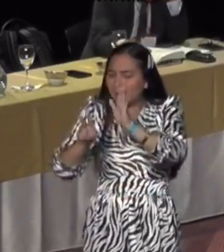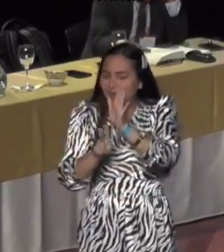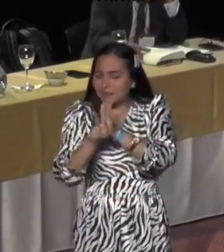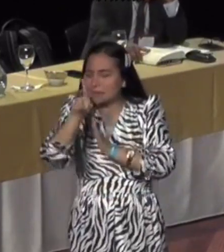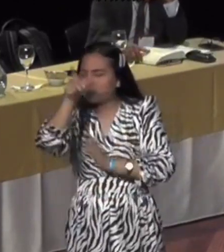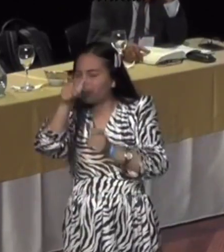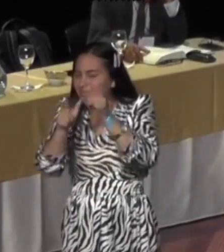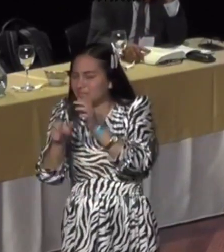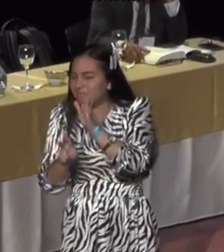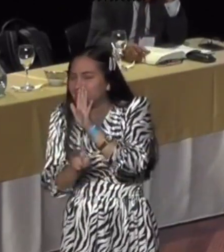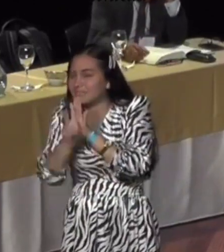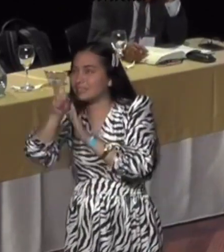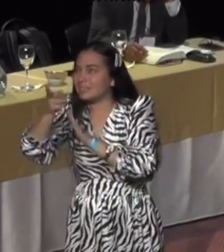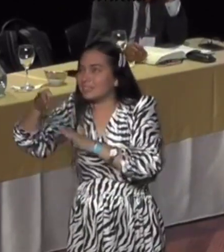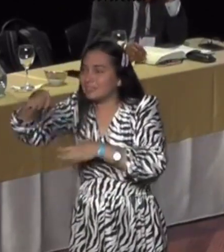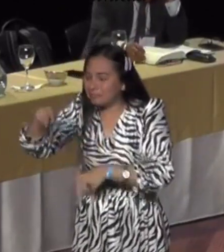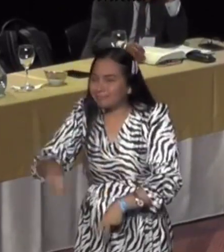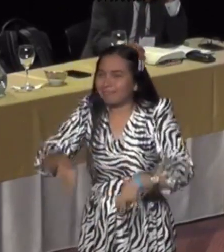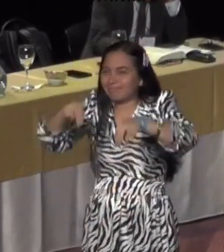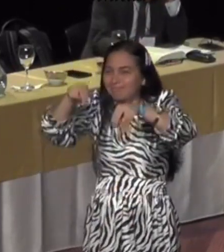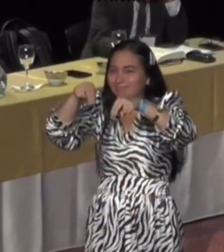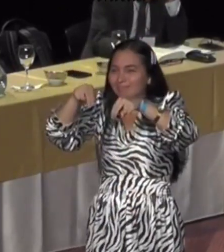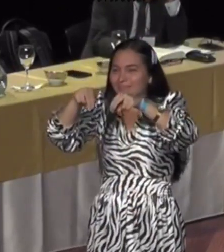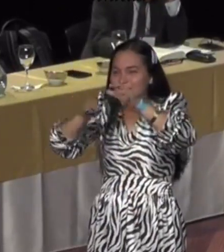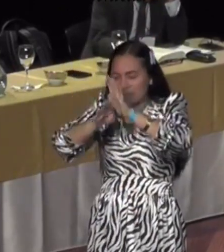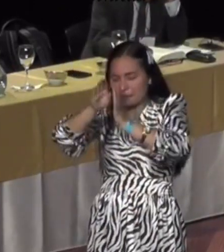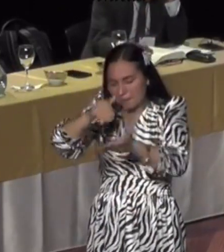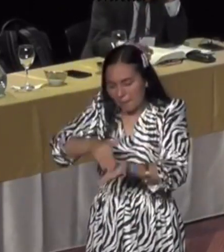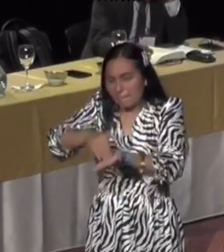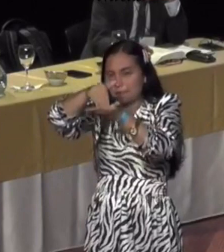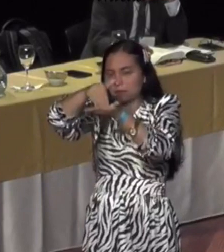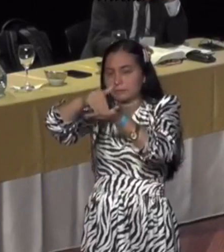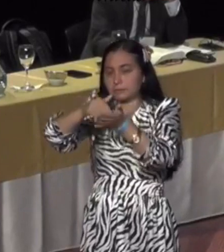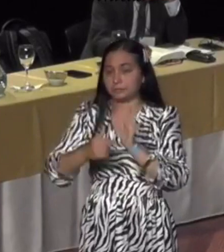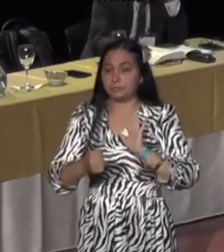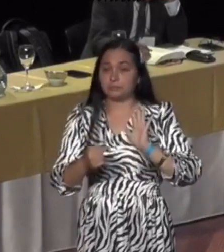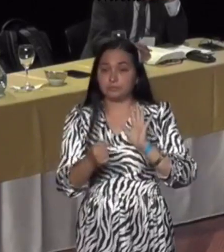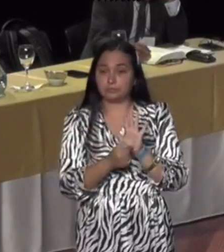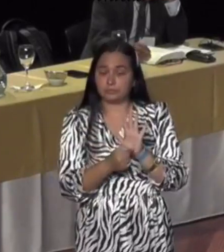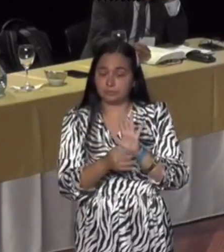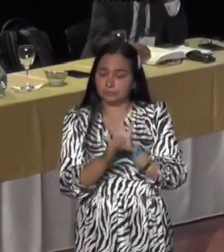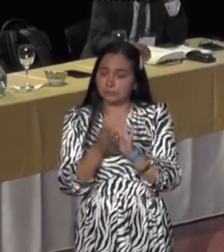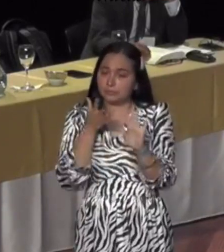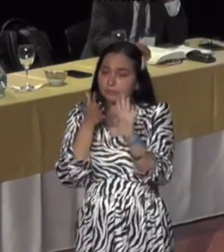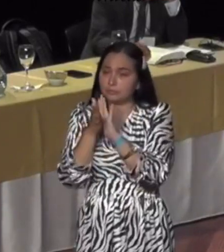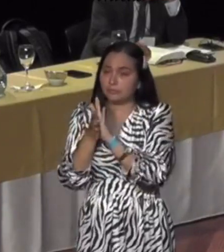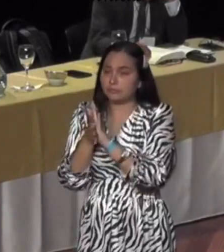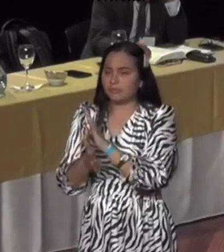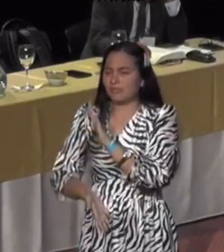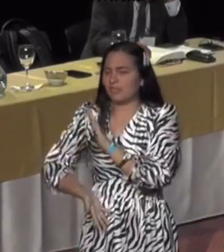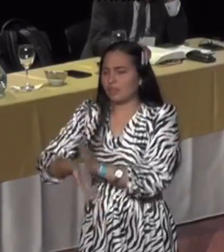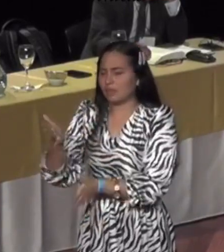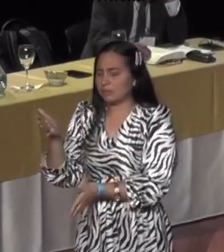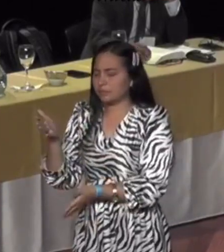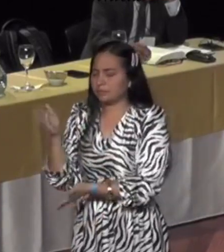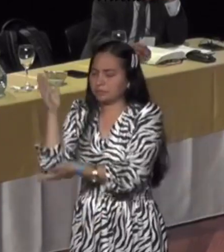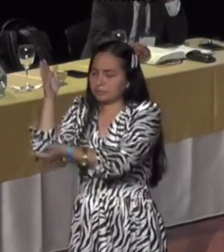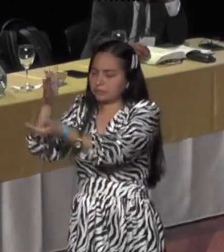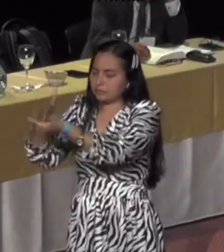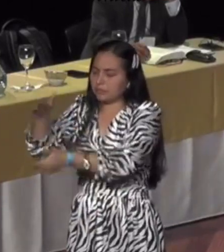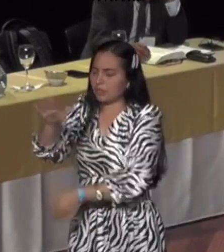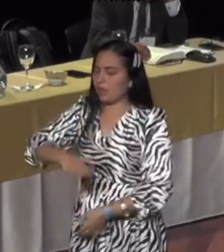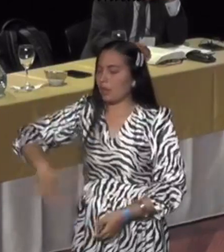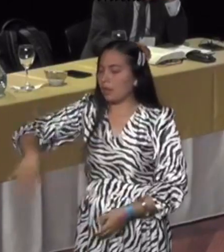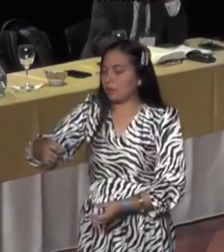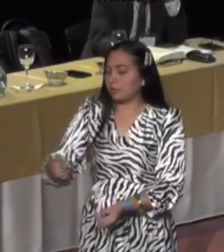alto. Amén. Yo fui a predicar a un evento, no era del distrito nuestro, y